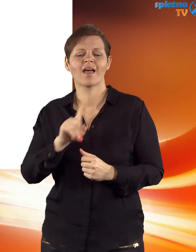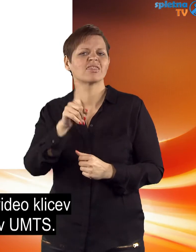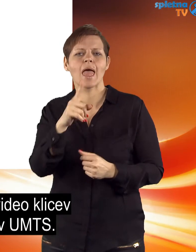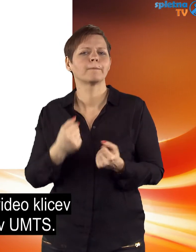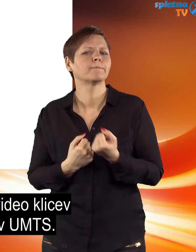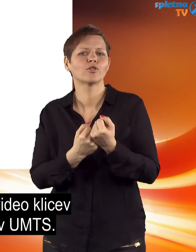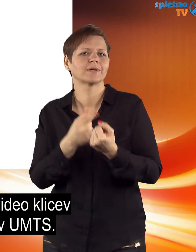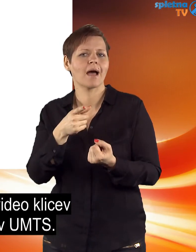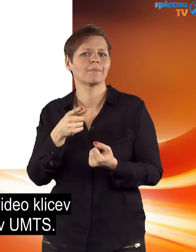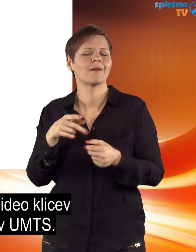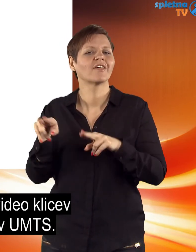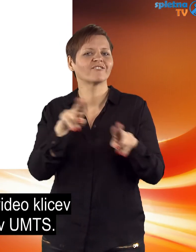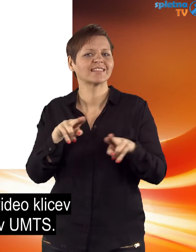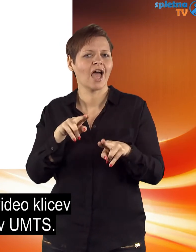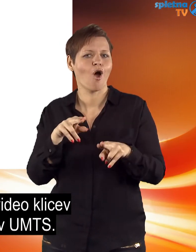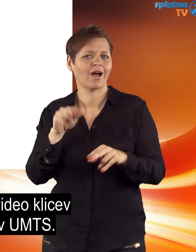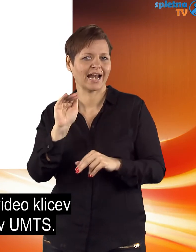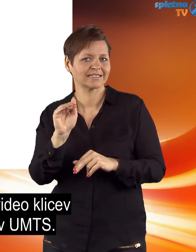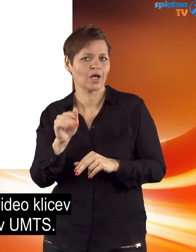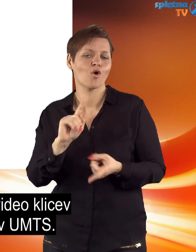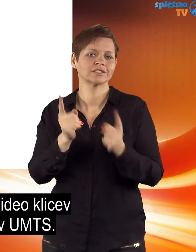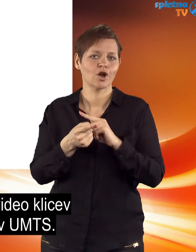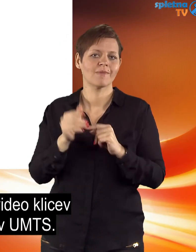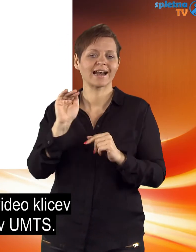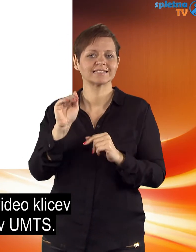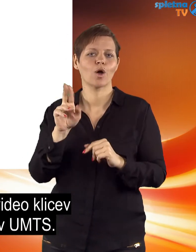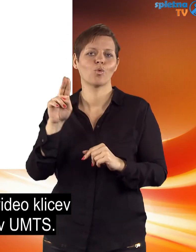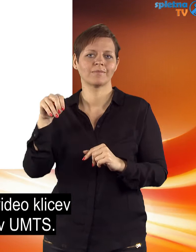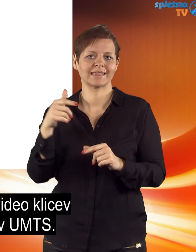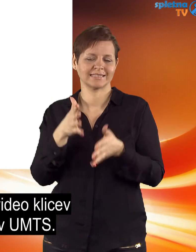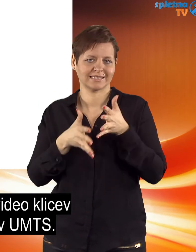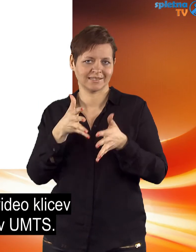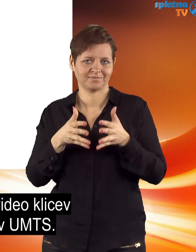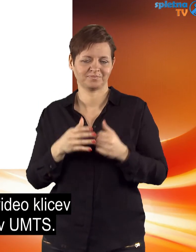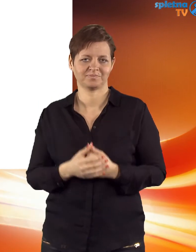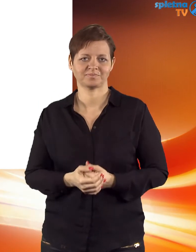Ne podpira pa videoklicev oziroma klicev UMTS.